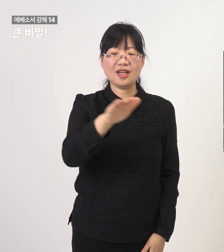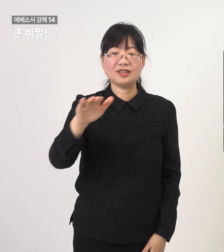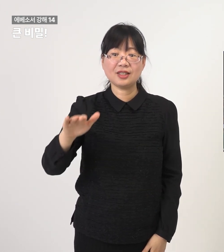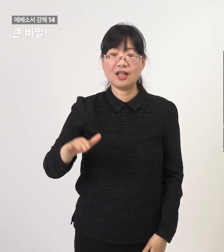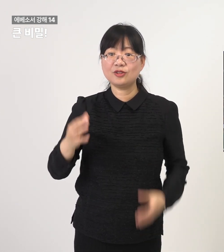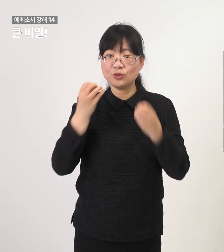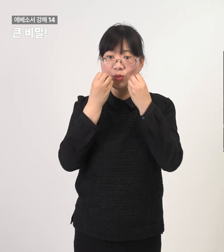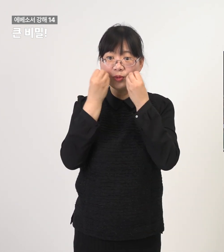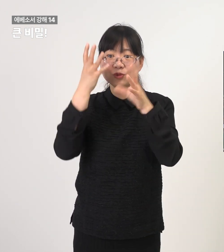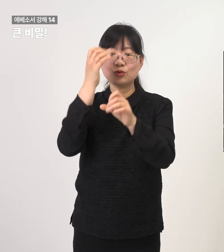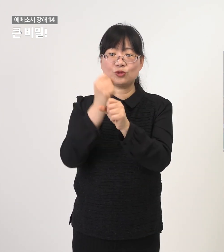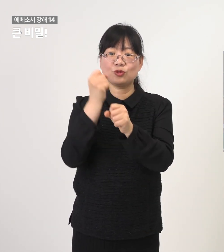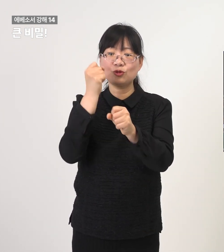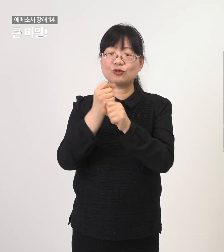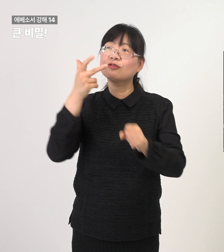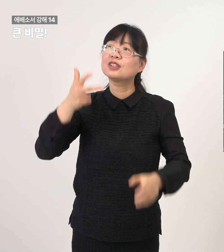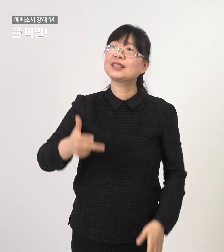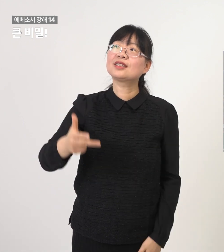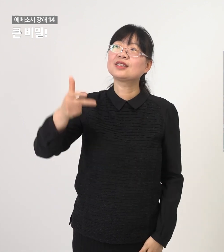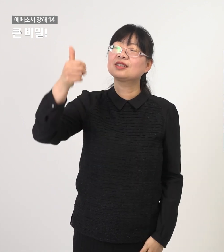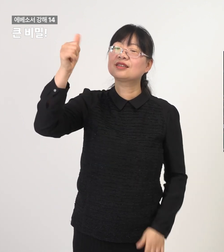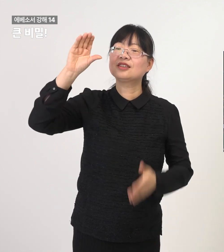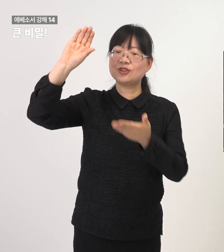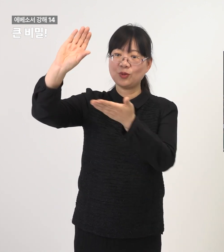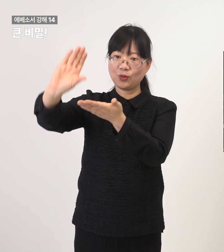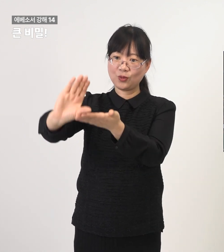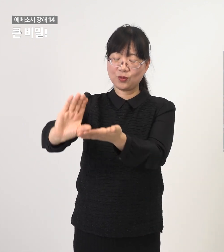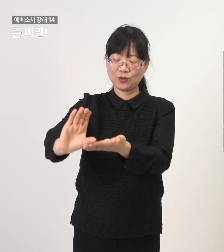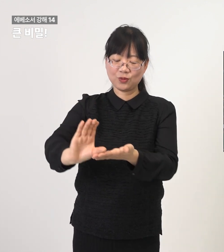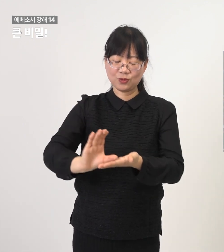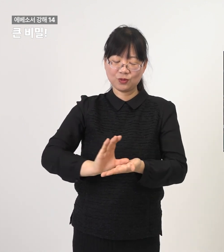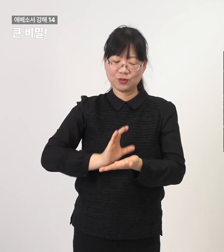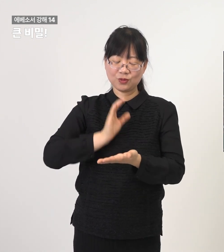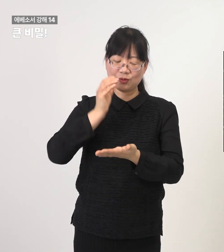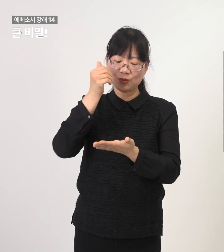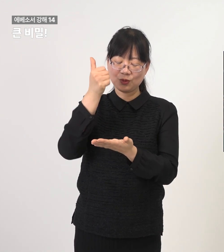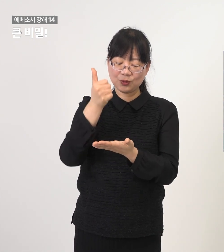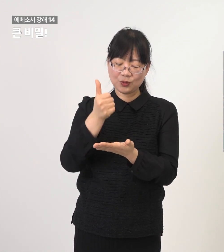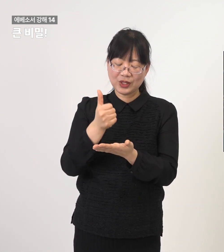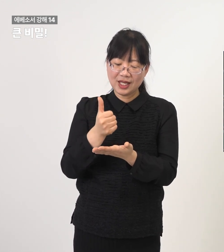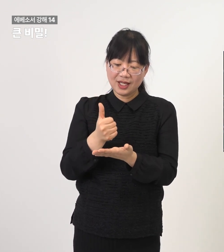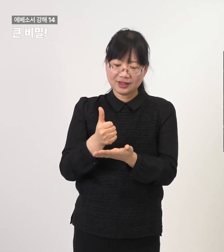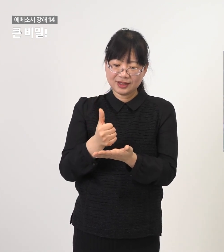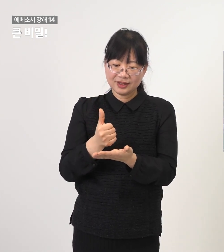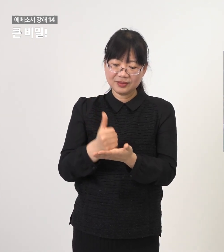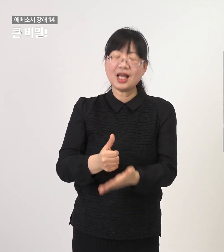우리의 창조주 그리스도